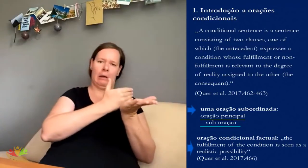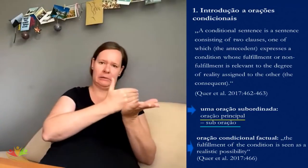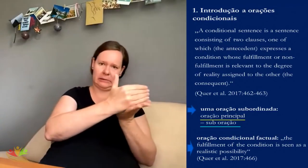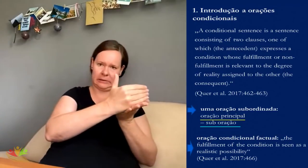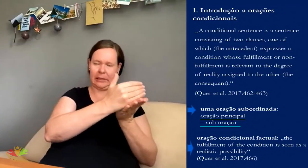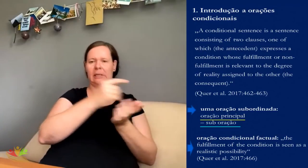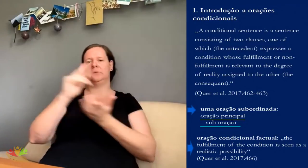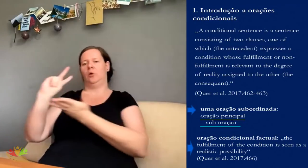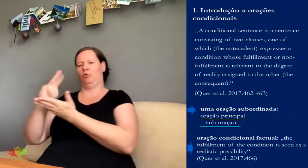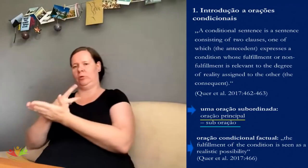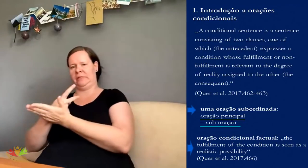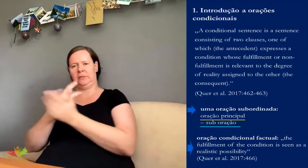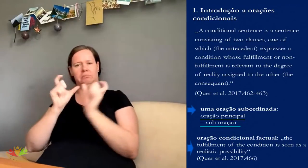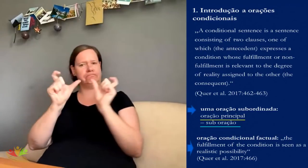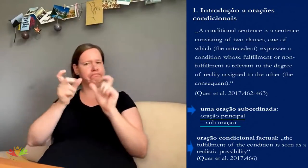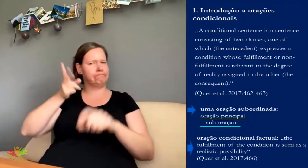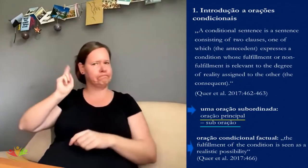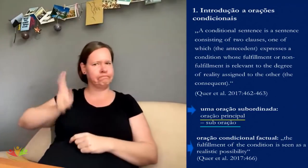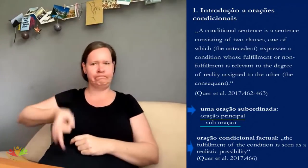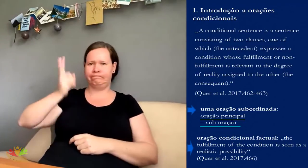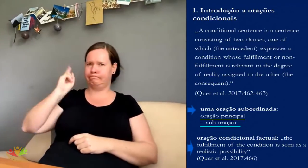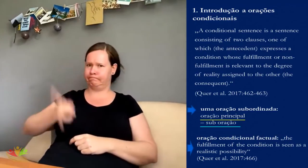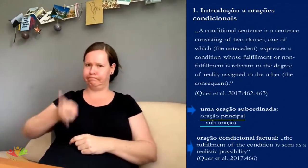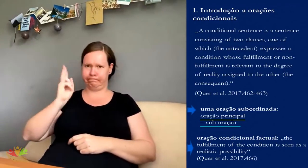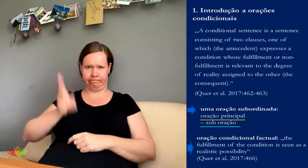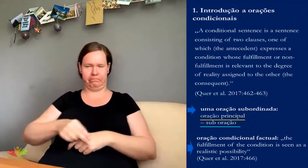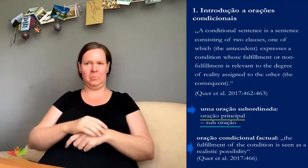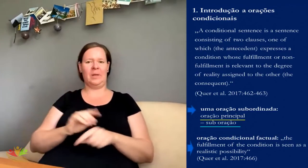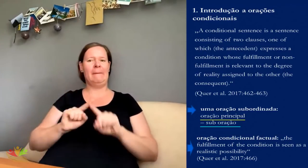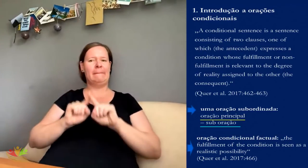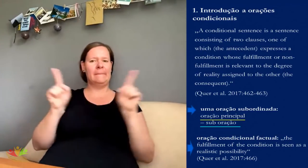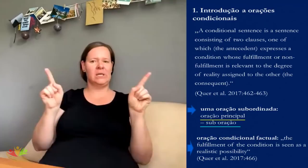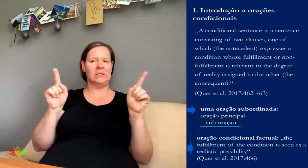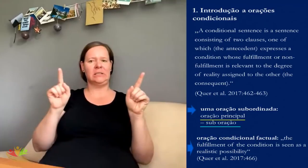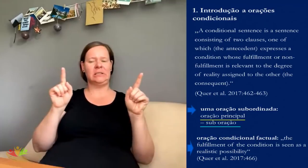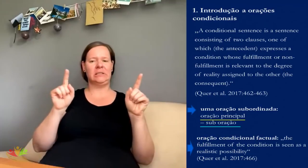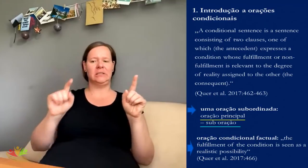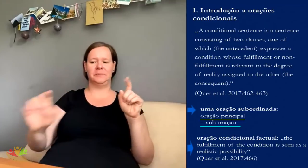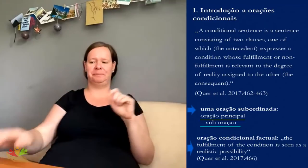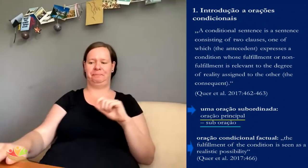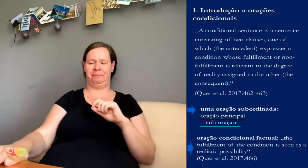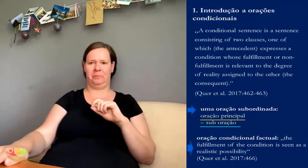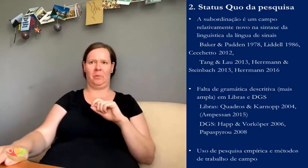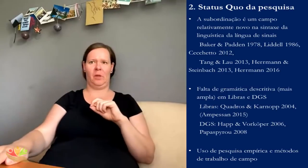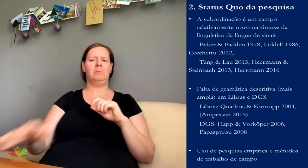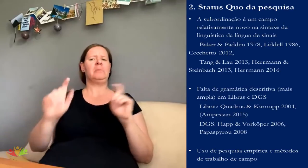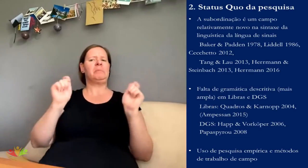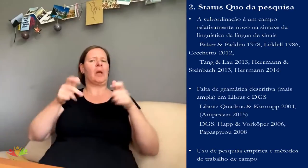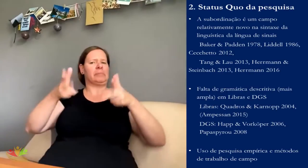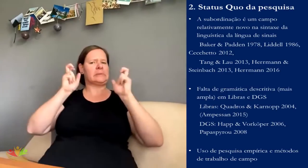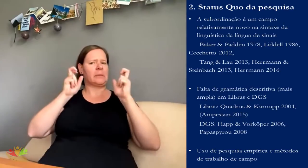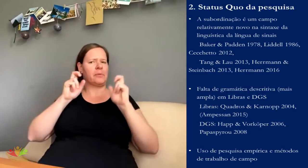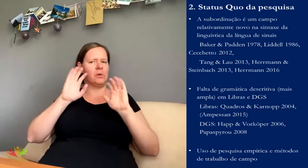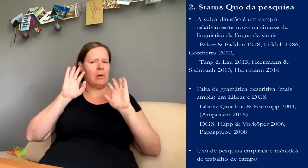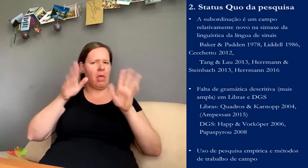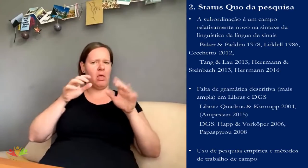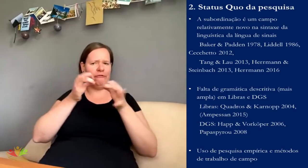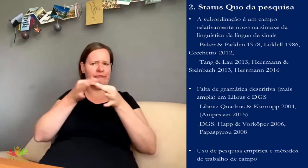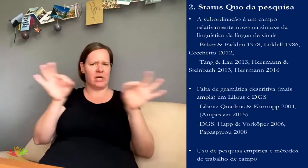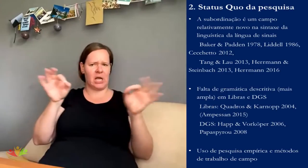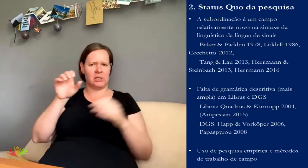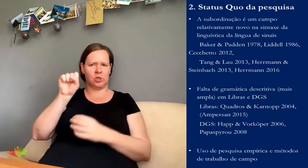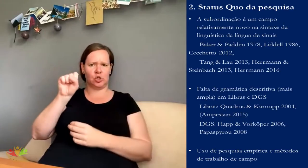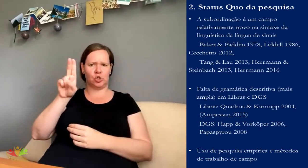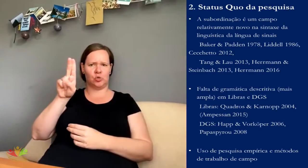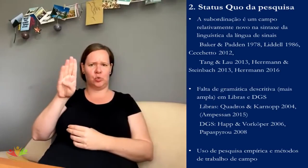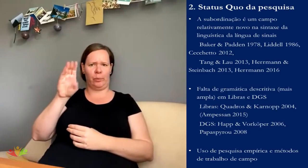também aparece bastante na escrita, separando essas duas orações. E essa posição é sempre